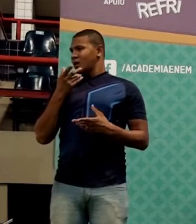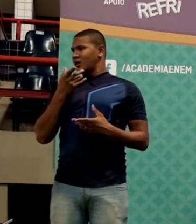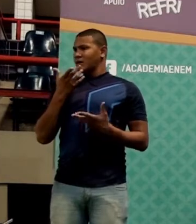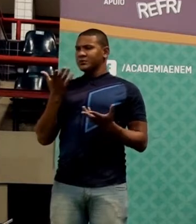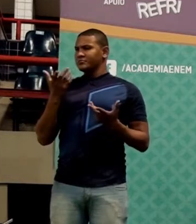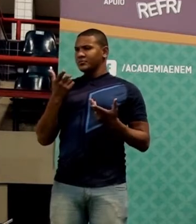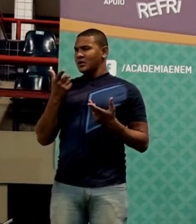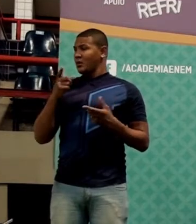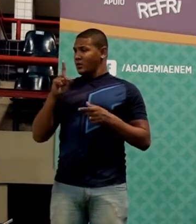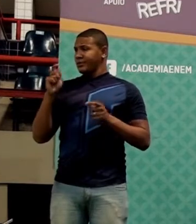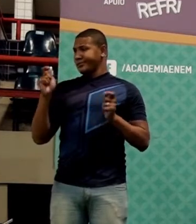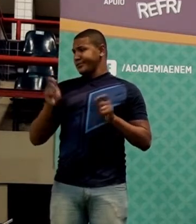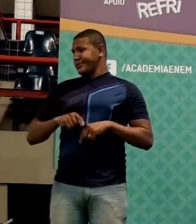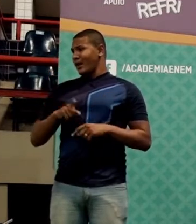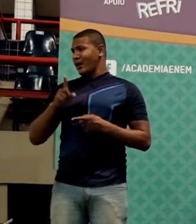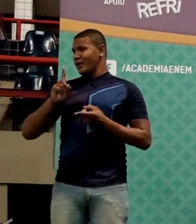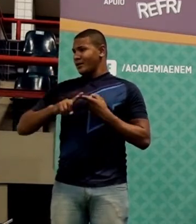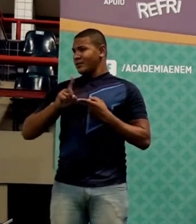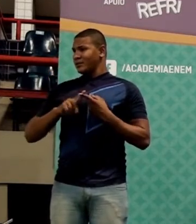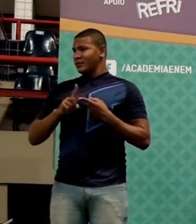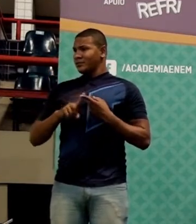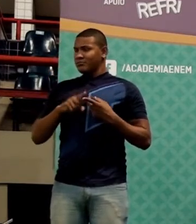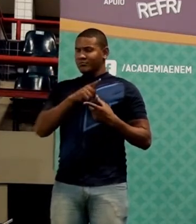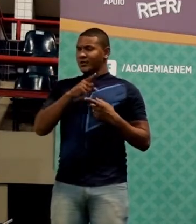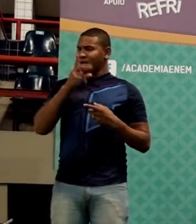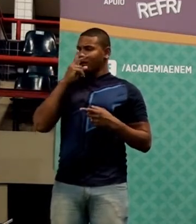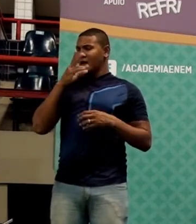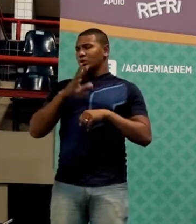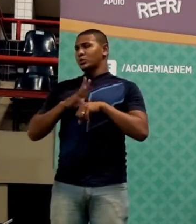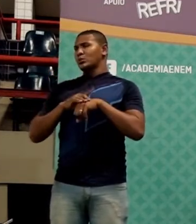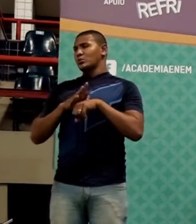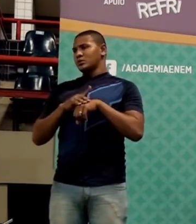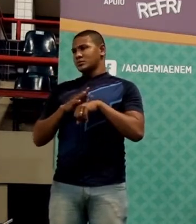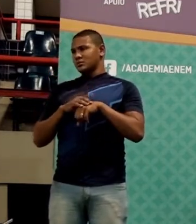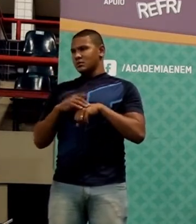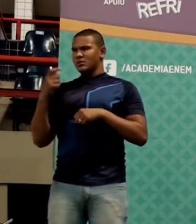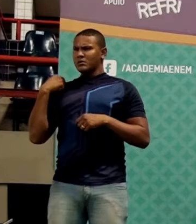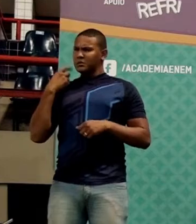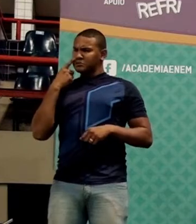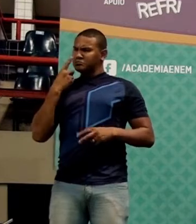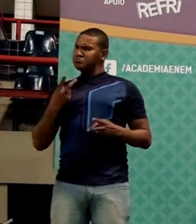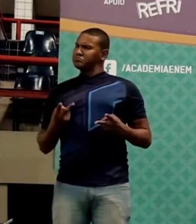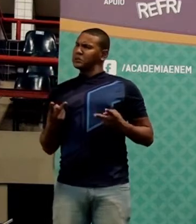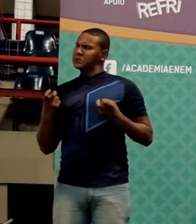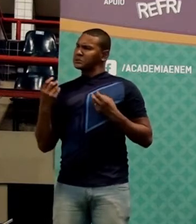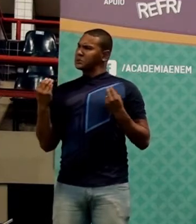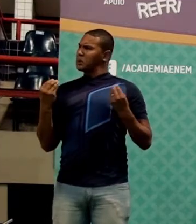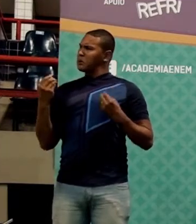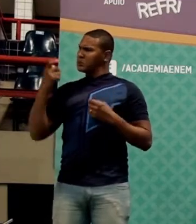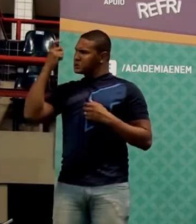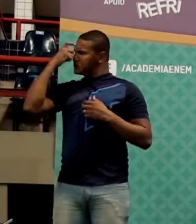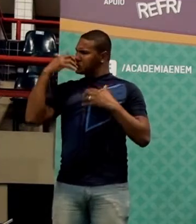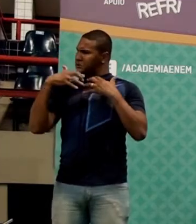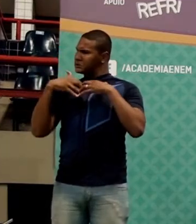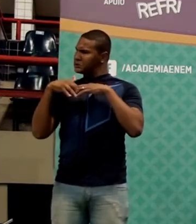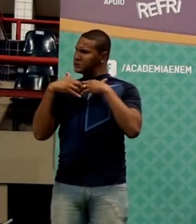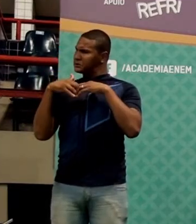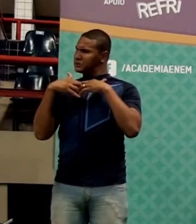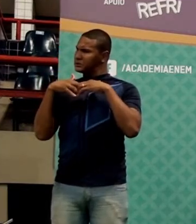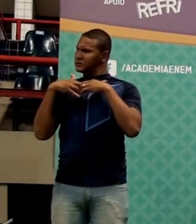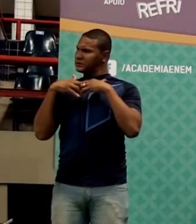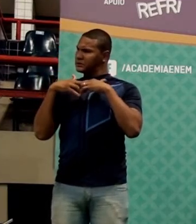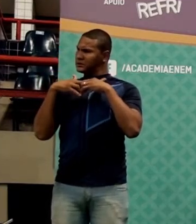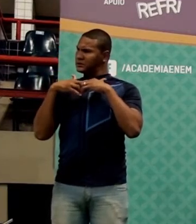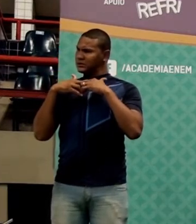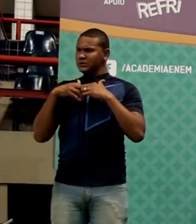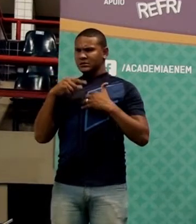que trabalho com psicanálise, que tem meu consultório, eu vejo como a mente faz as pessoas adoecerem. Uma